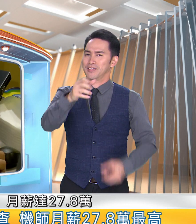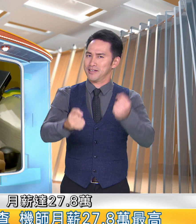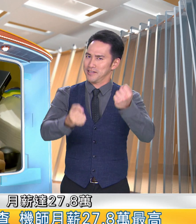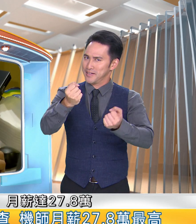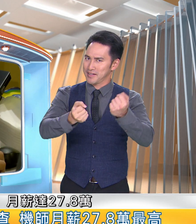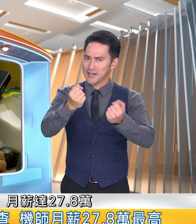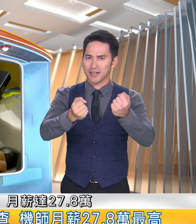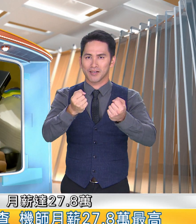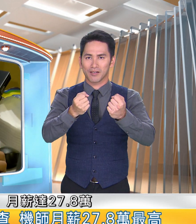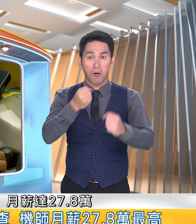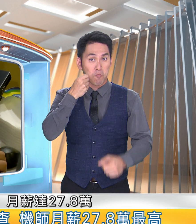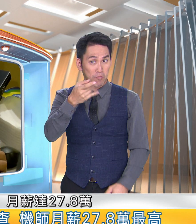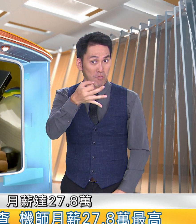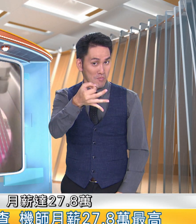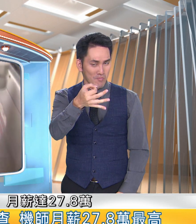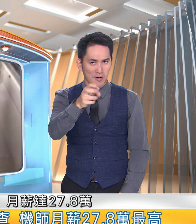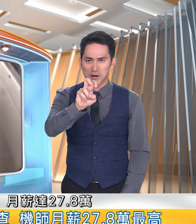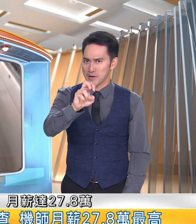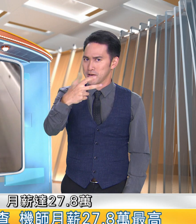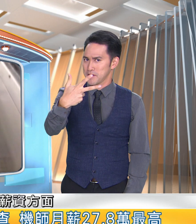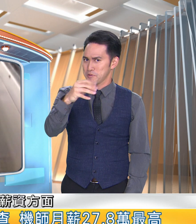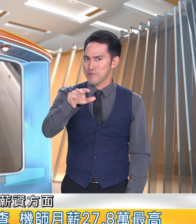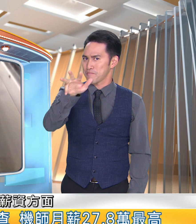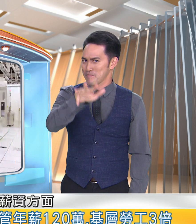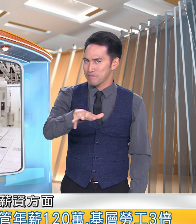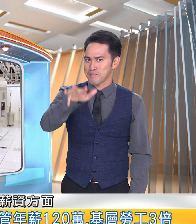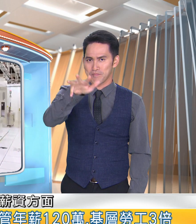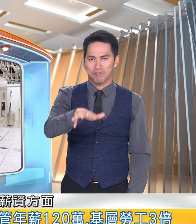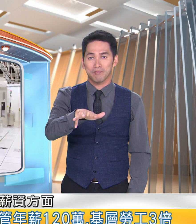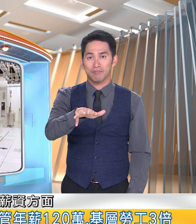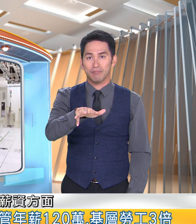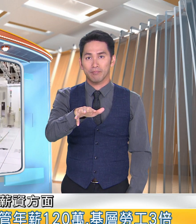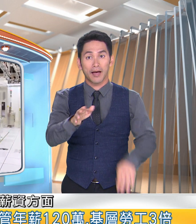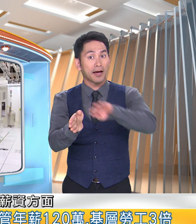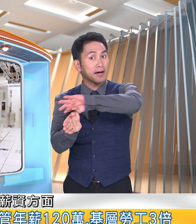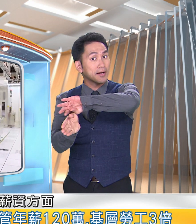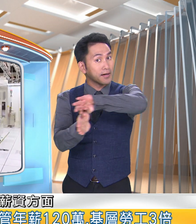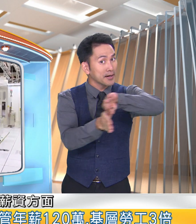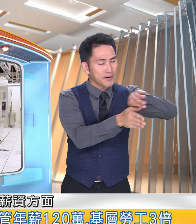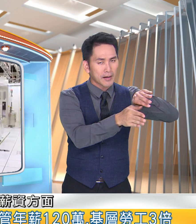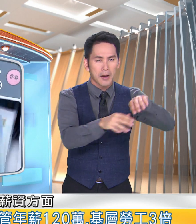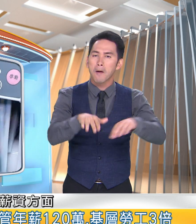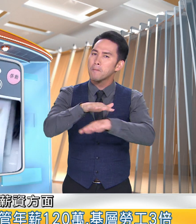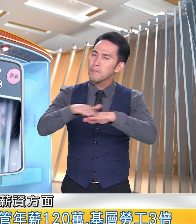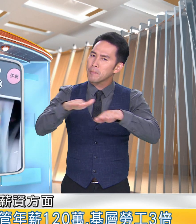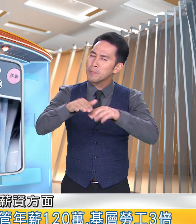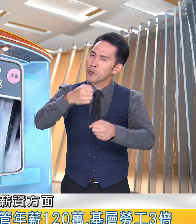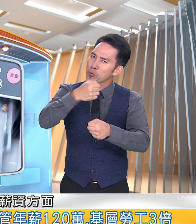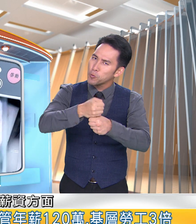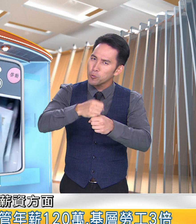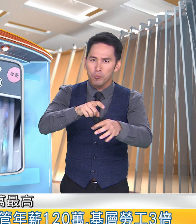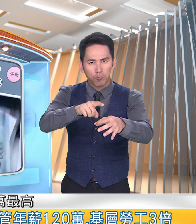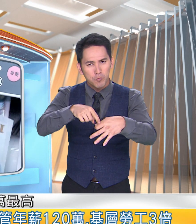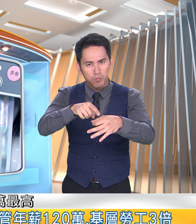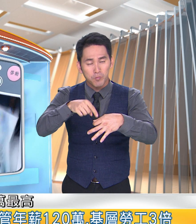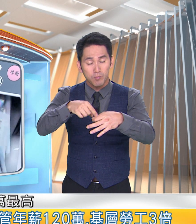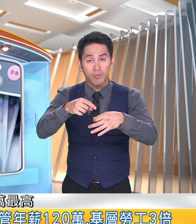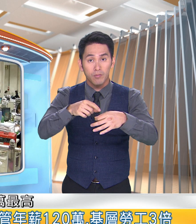到27.8万元。而在每人经常性薪资方面，主管月薪